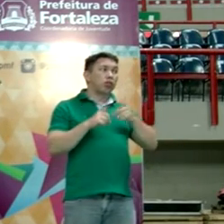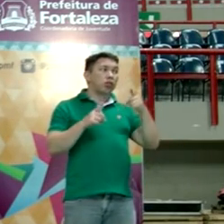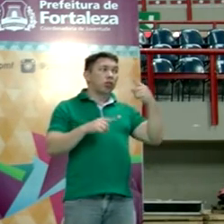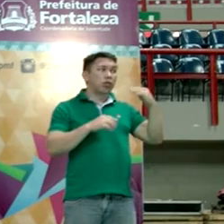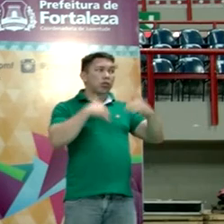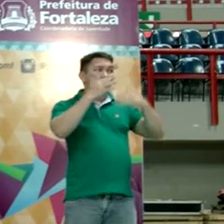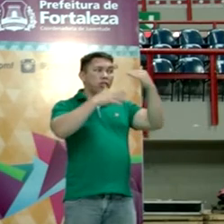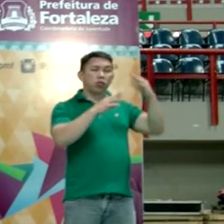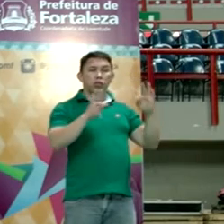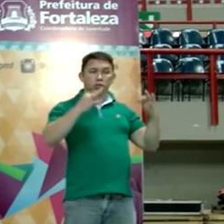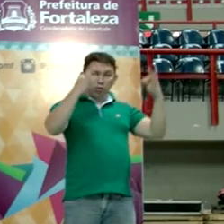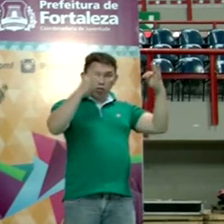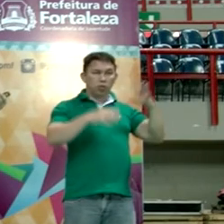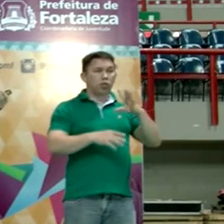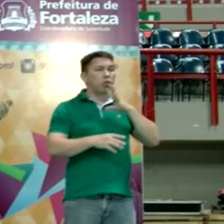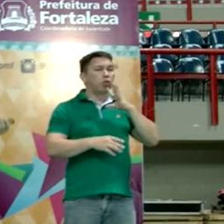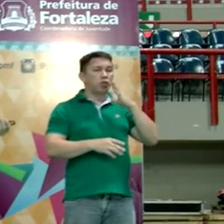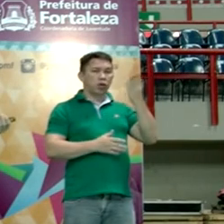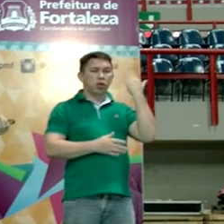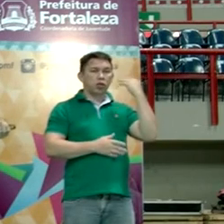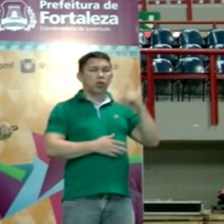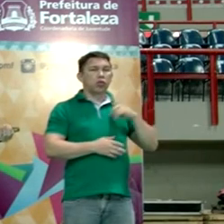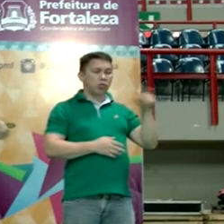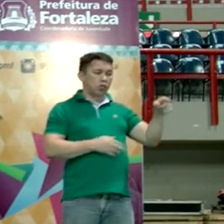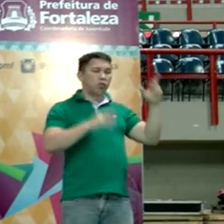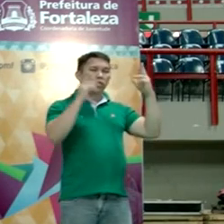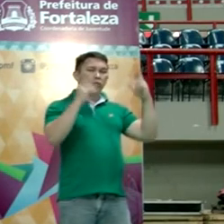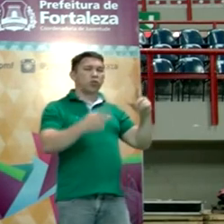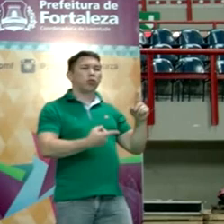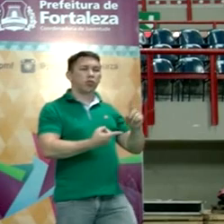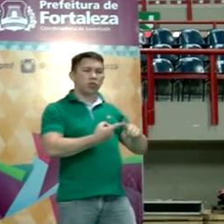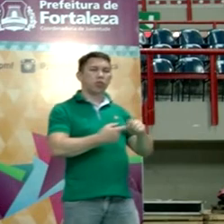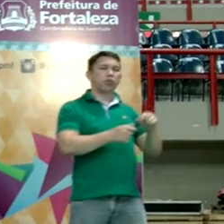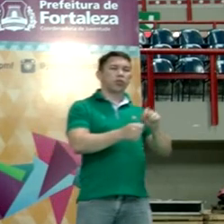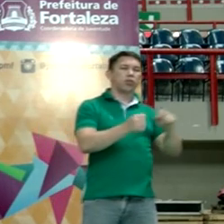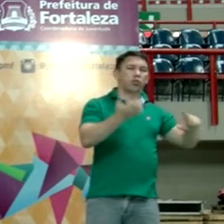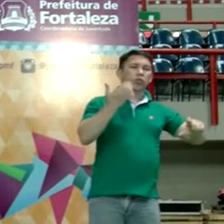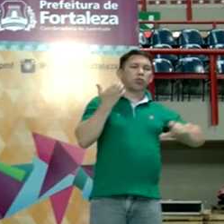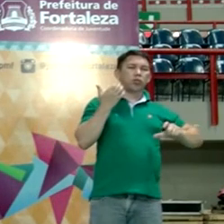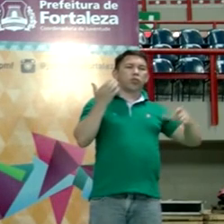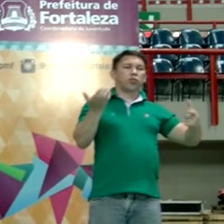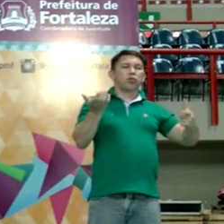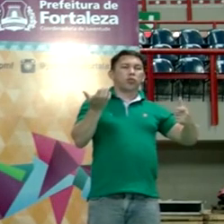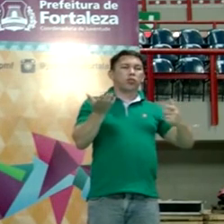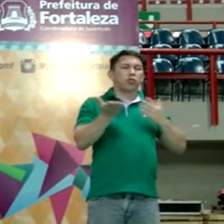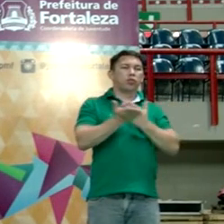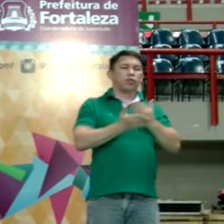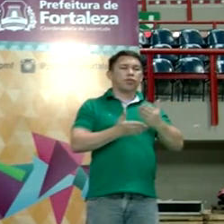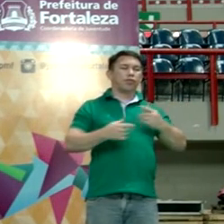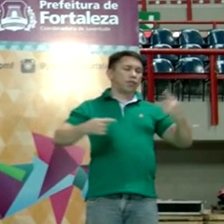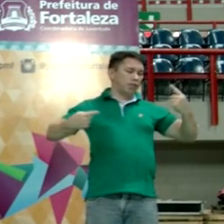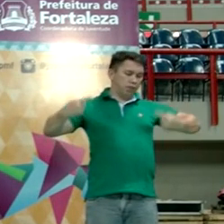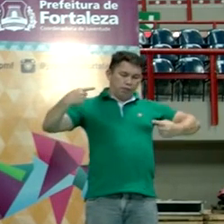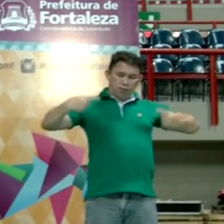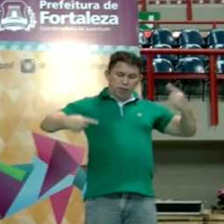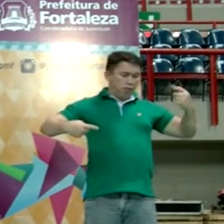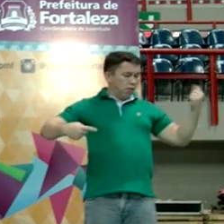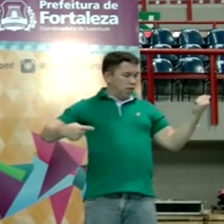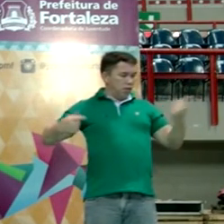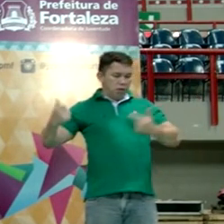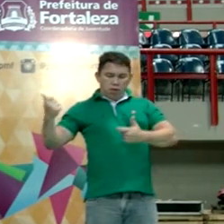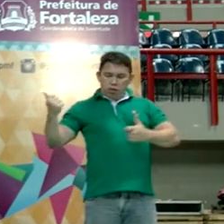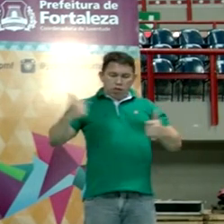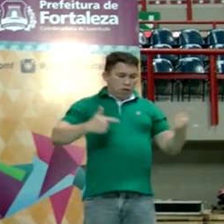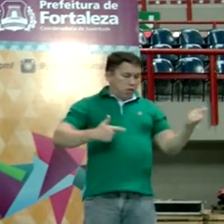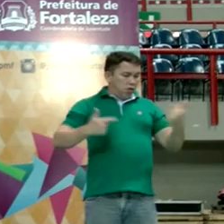com o desenvolvimento tecnológico e o conhecimento da época, os soviéticos também desenvolveram essa arma. E aí vai começar uma disputa que eles não tinham